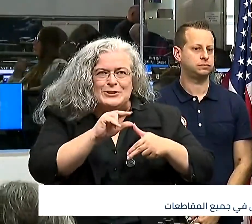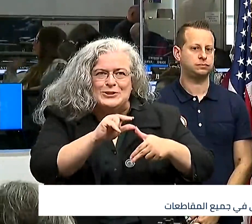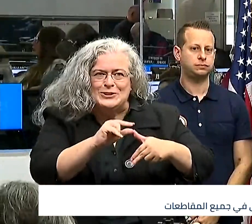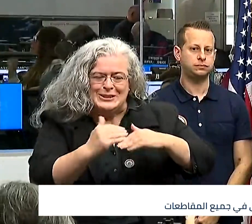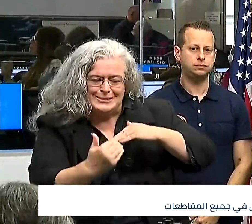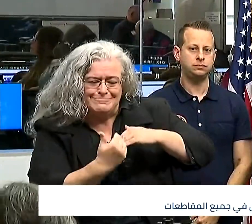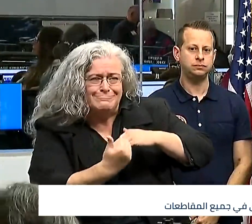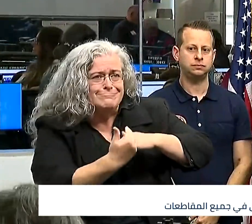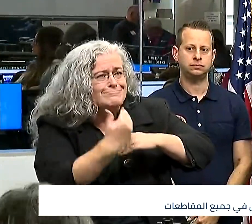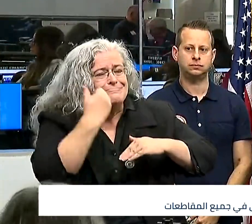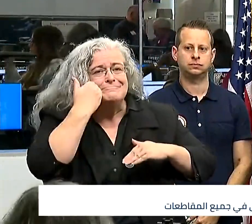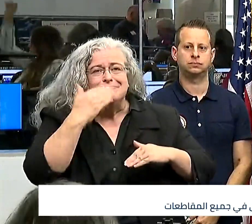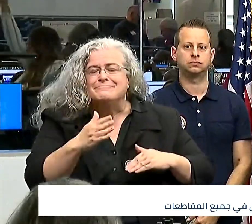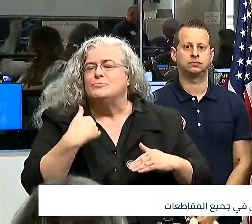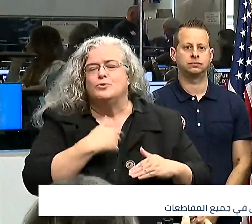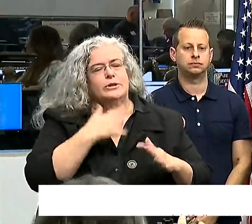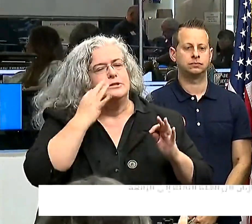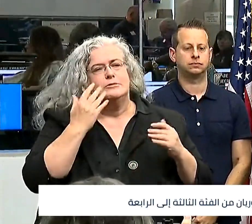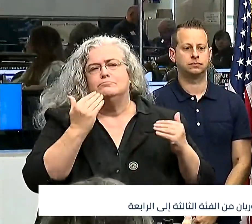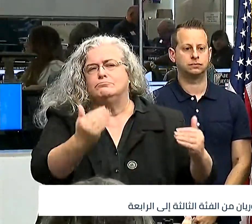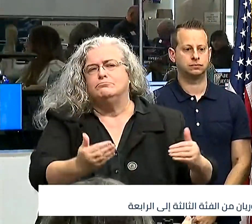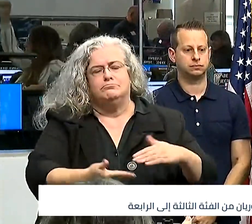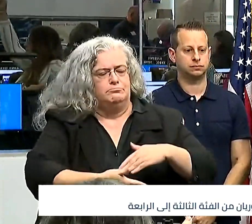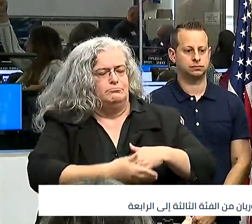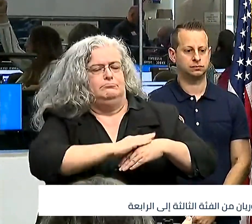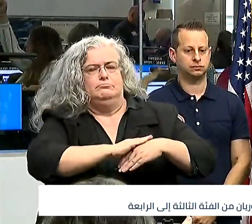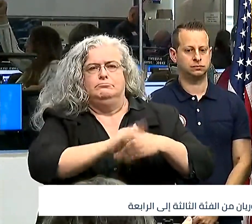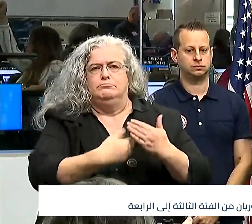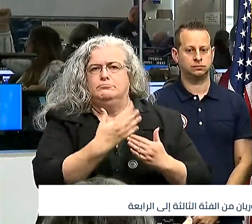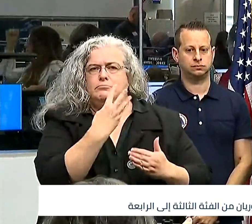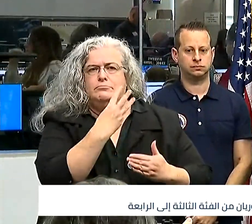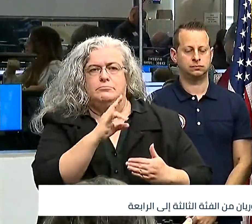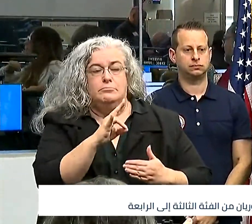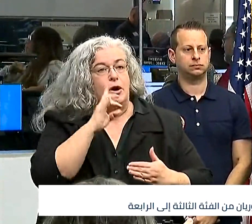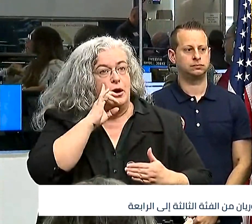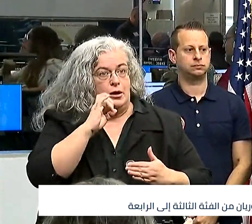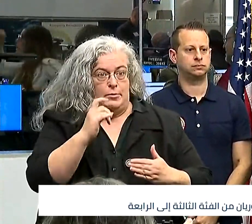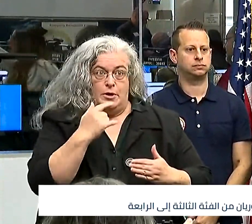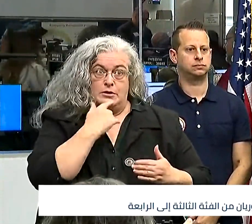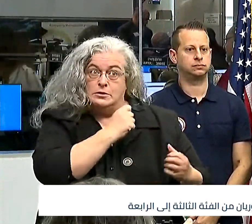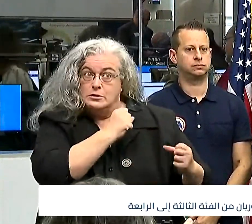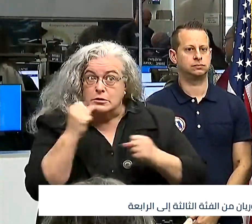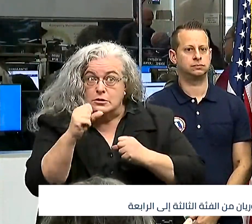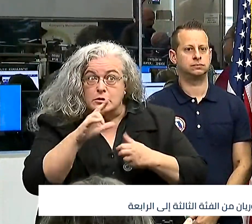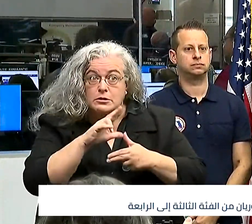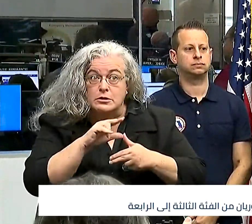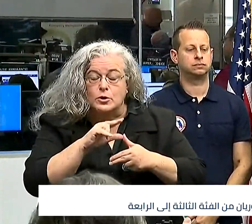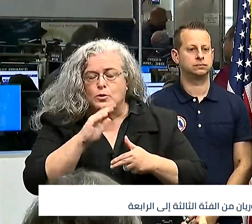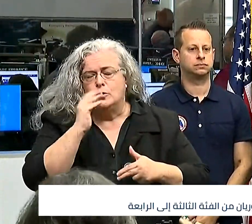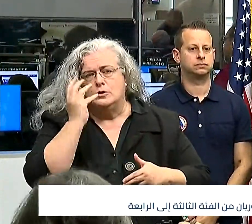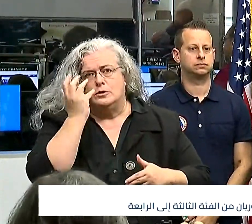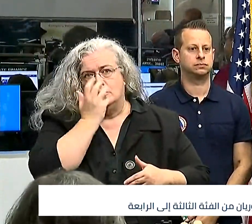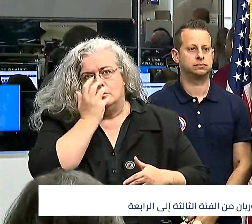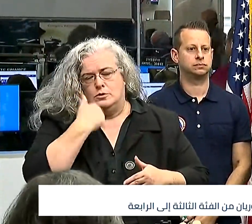المعلومات تؤكد أنه يقترب من مدينة بالم بيتش، كما أبلغنا مركز الأعاصير أن الإعصار انتقل إلى الفئة الرابعة مع ارتفاع سرعة